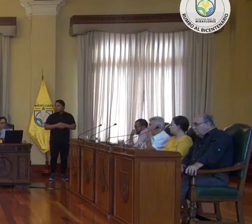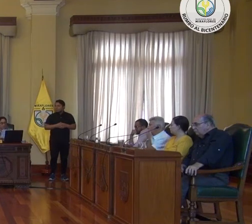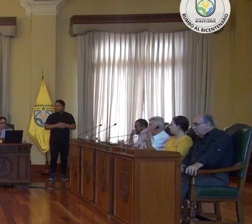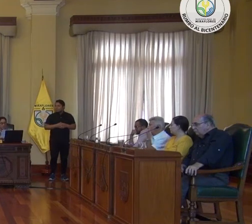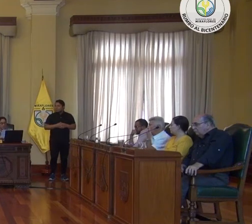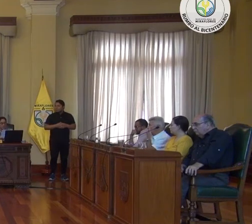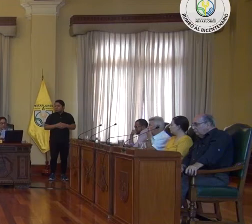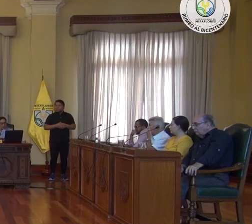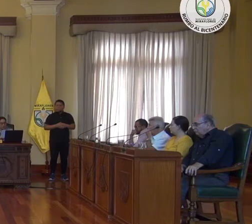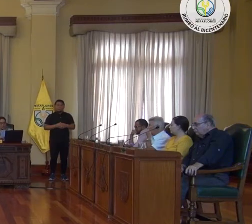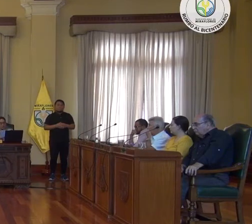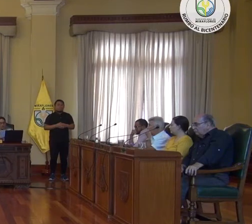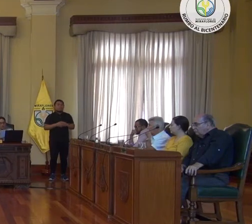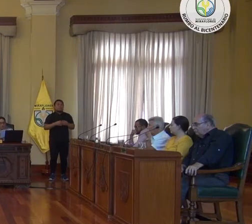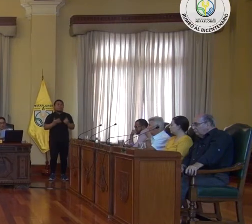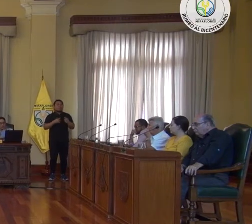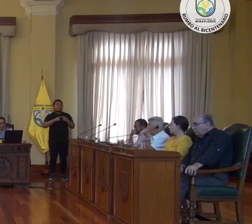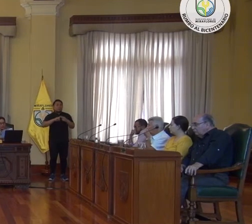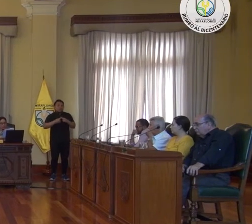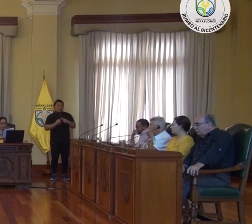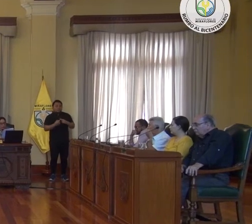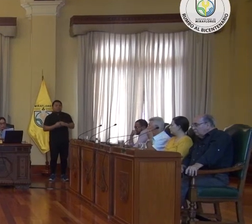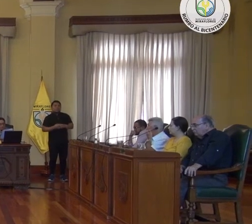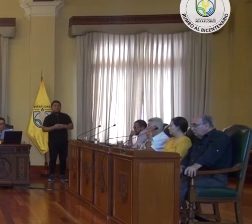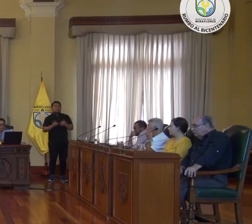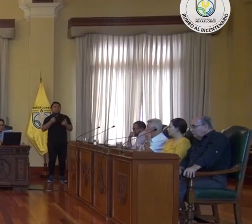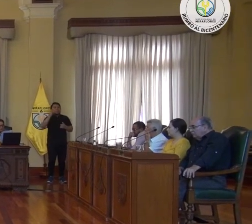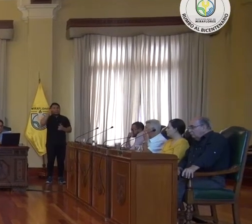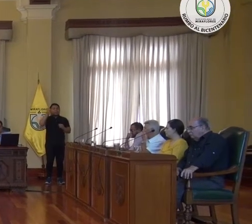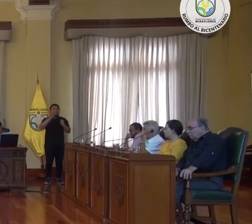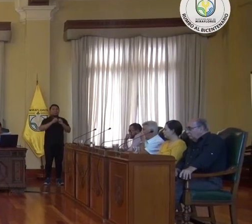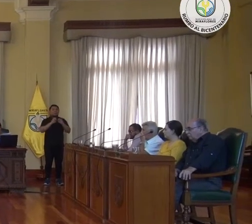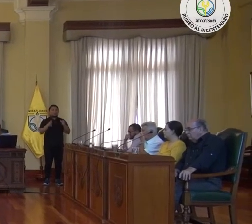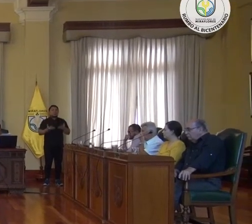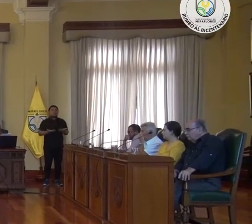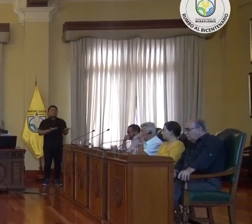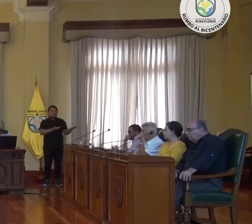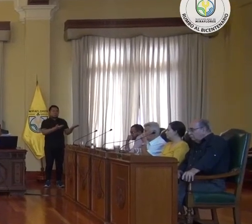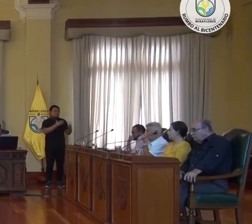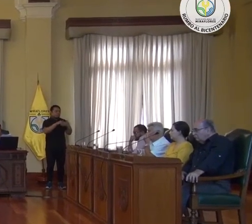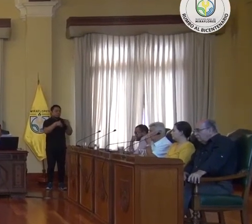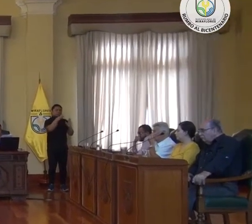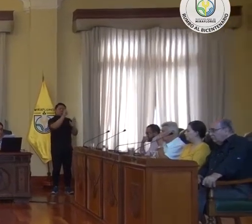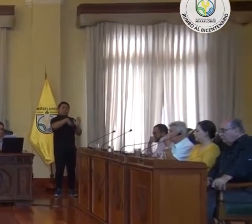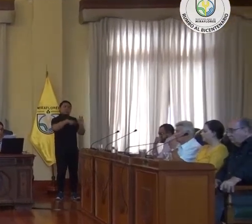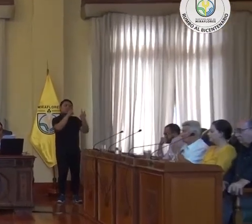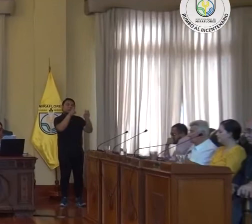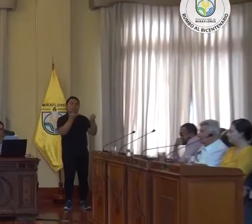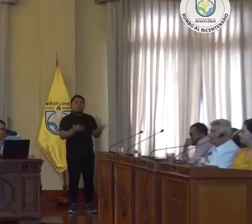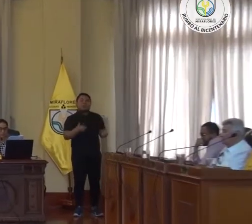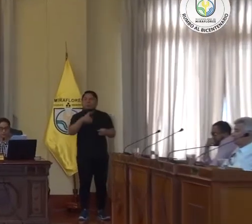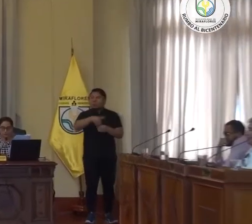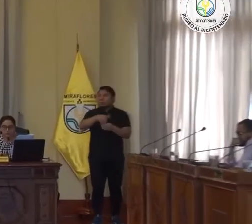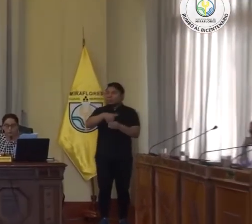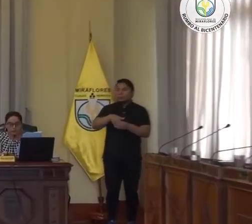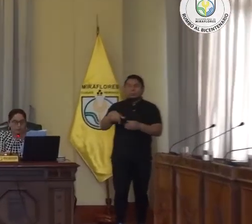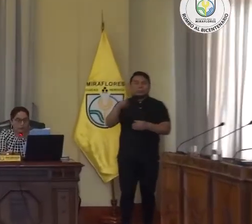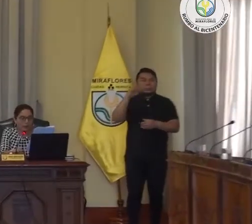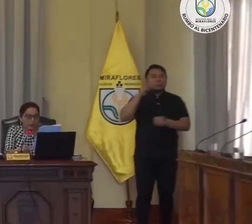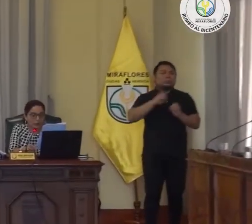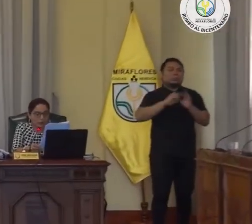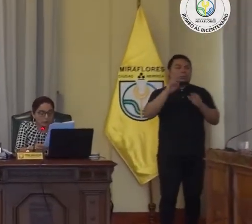Señora secretaria, iniciamos la estación del orden del día. Sírvase a dar lectura a los temas que se tratarán en la orden del